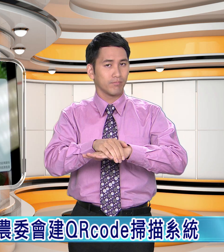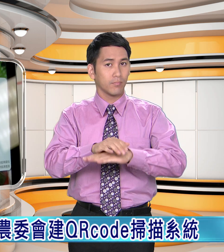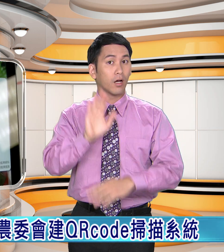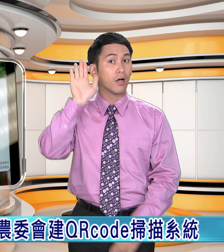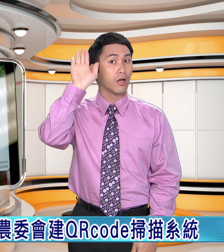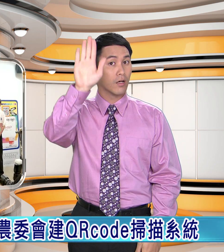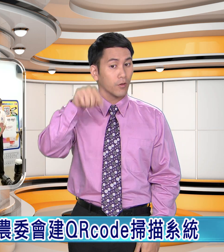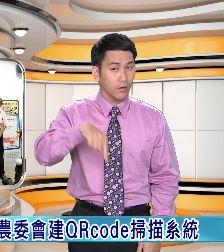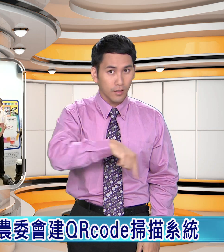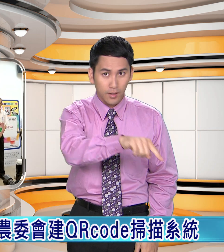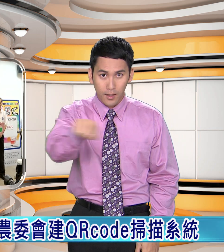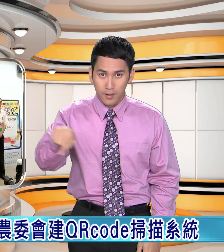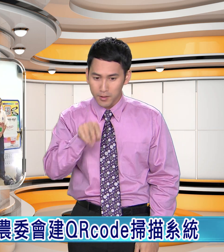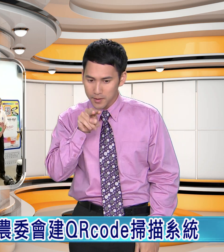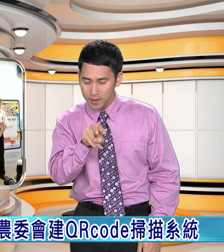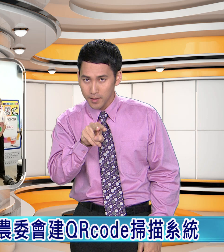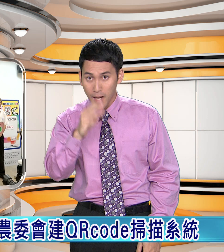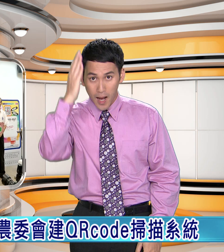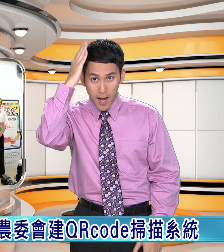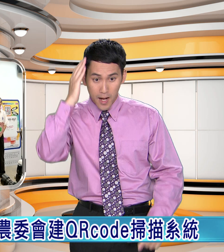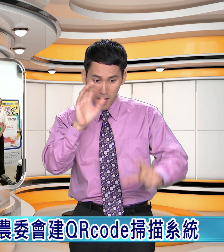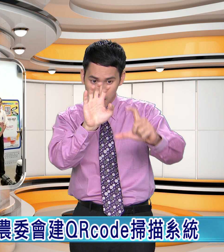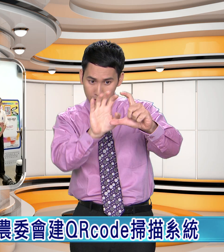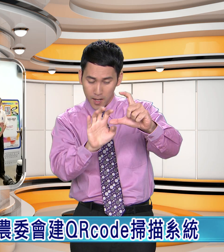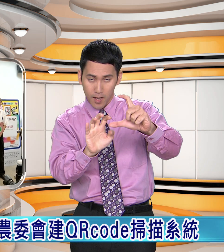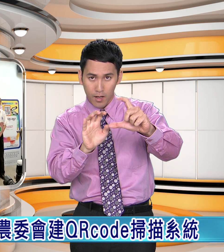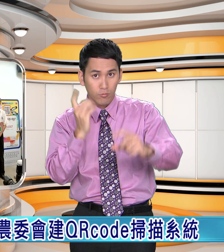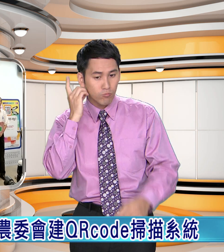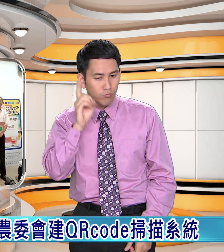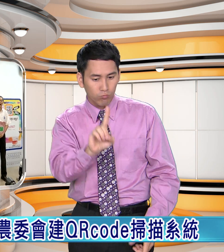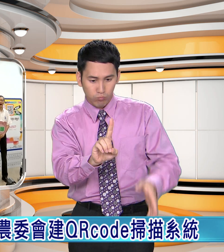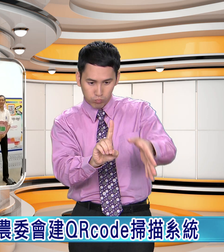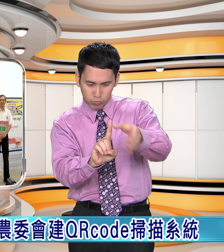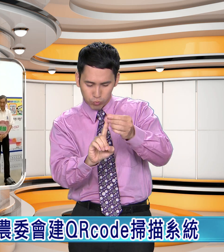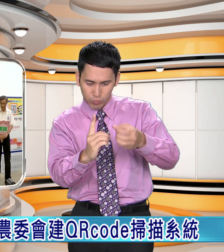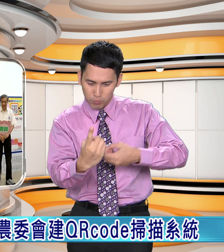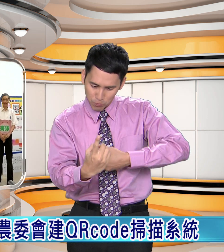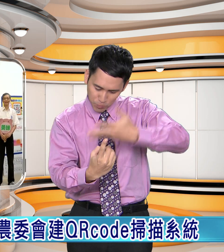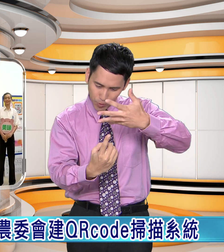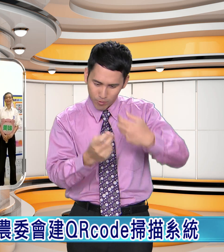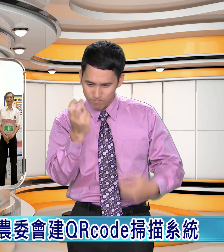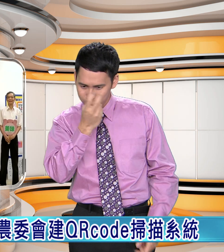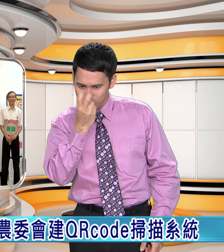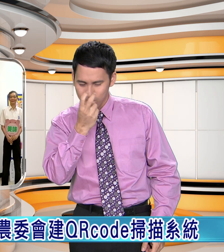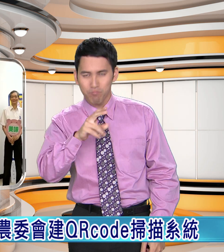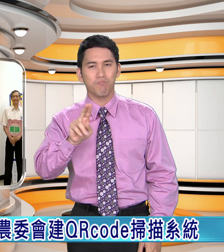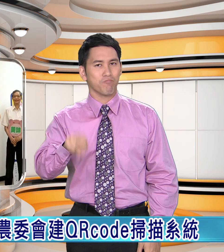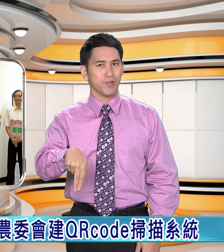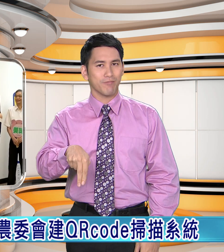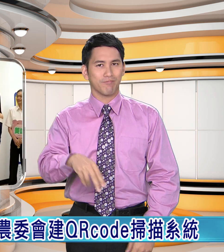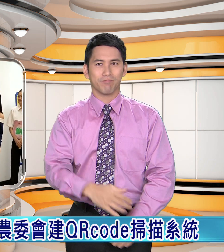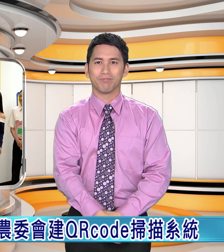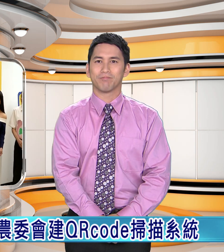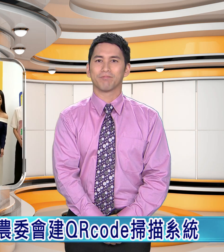拿行动装置来扫描 QR code， 就可以查到猪肉的来源。